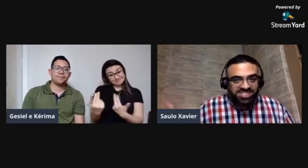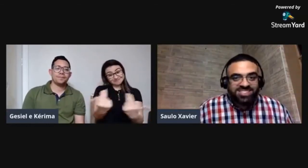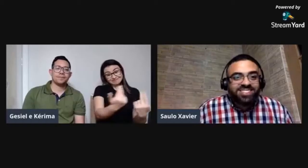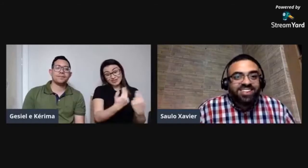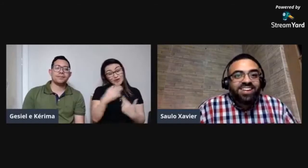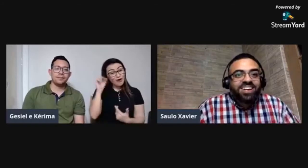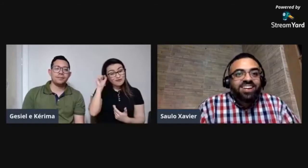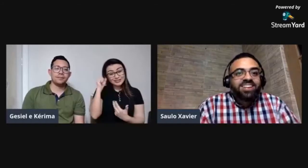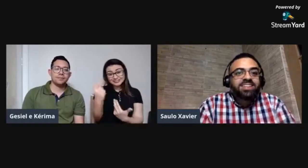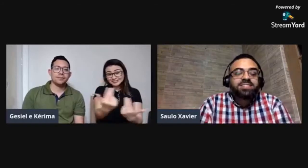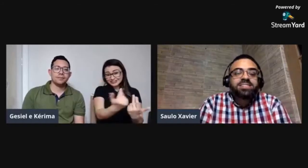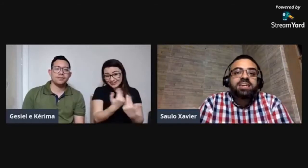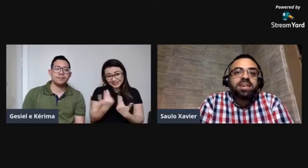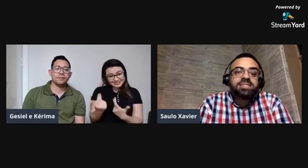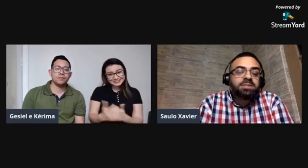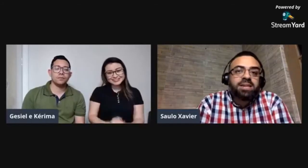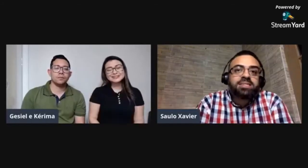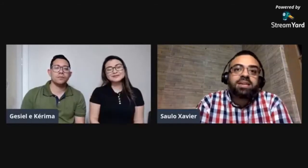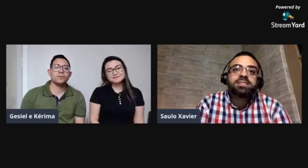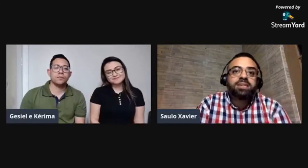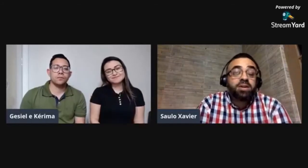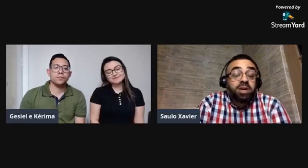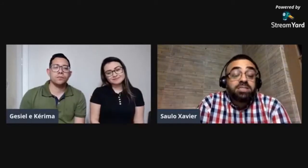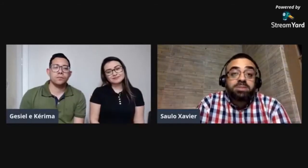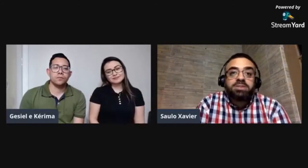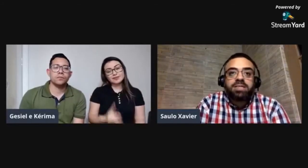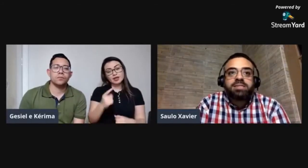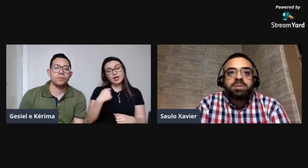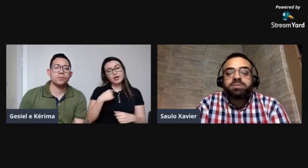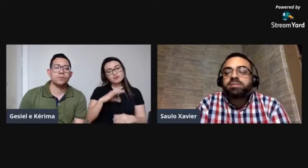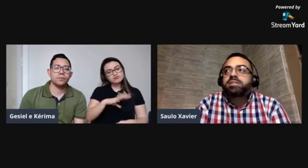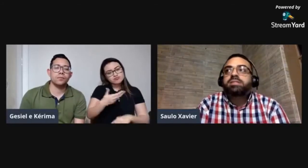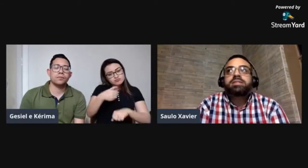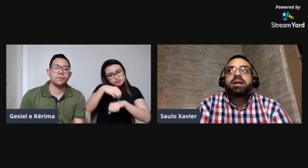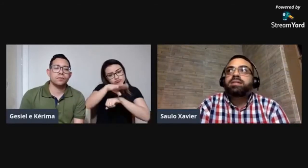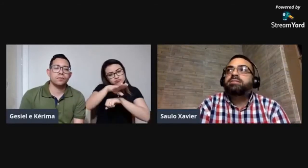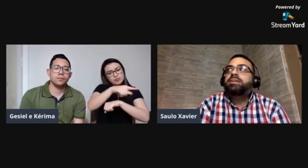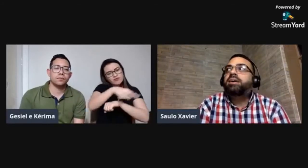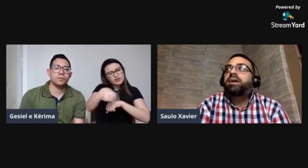mesma coisa. Então, assim, esse encorajamento que eu quero dizer para